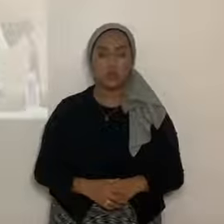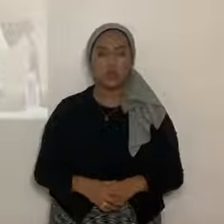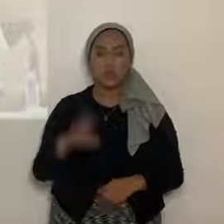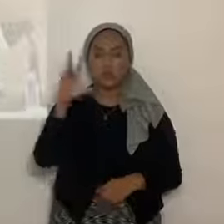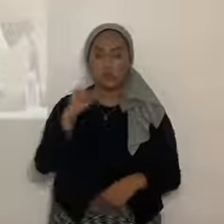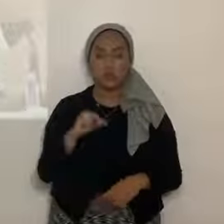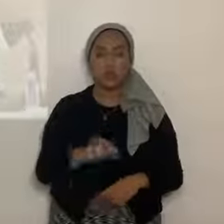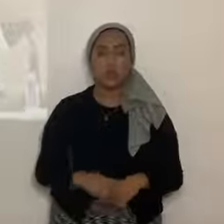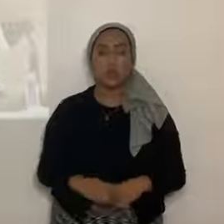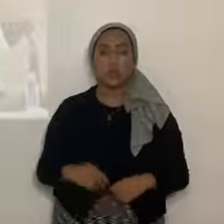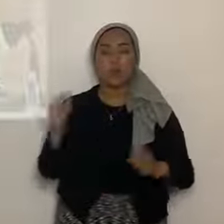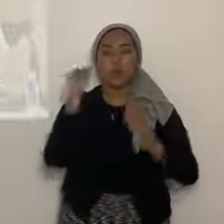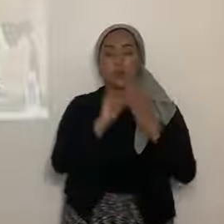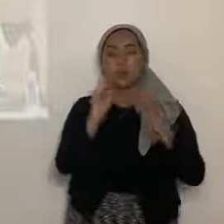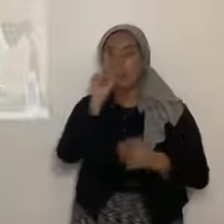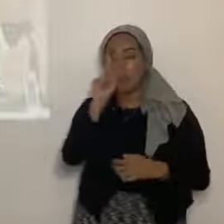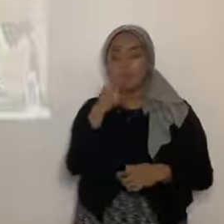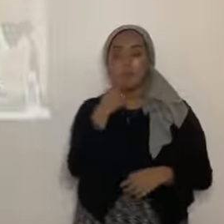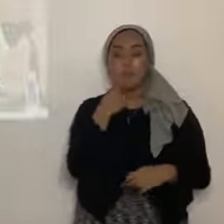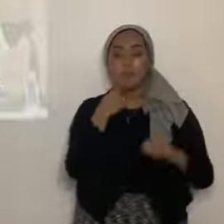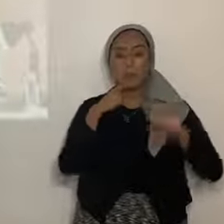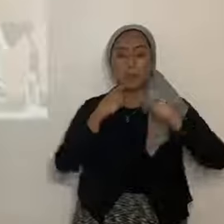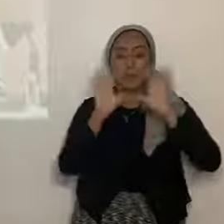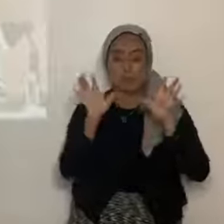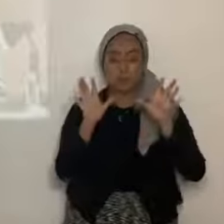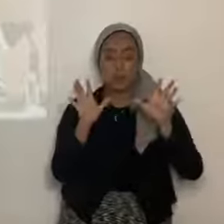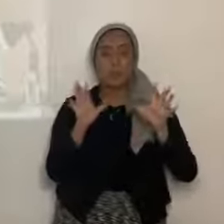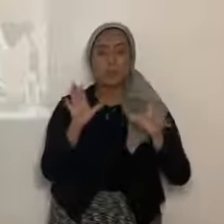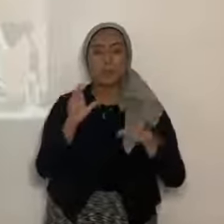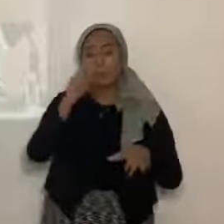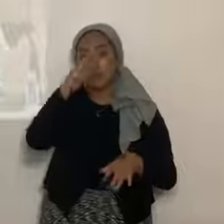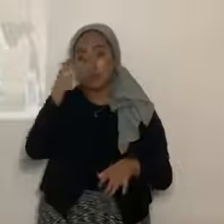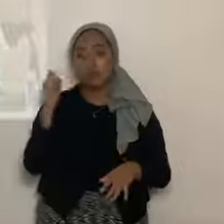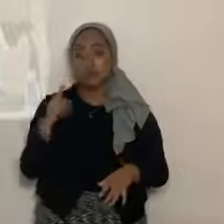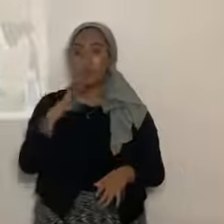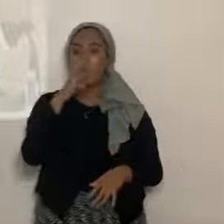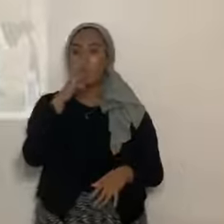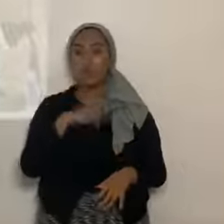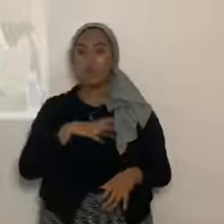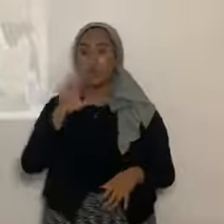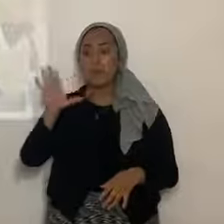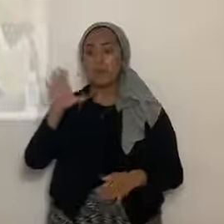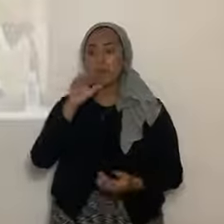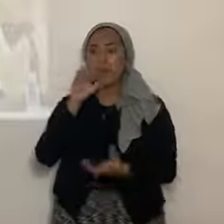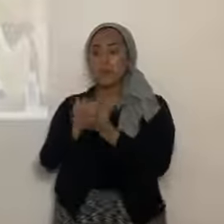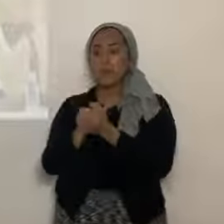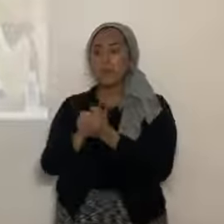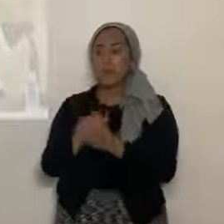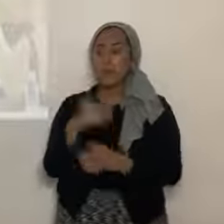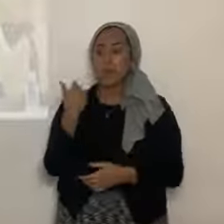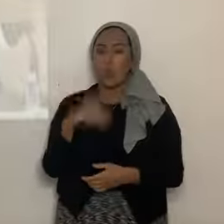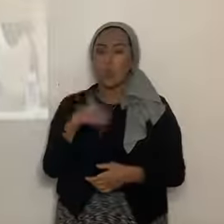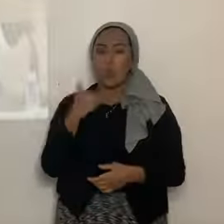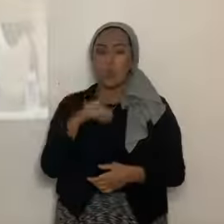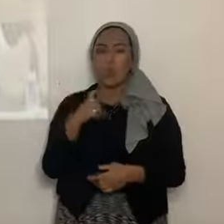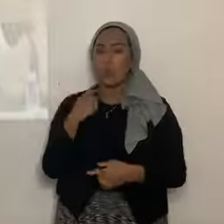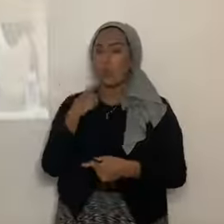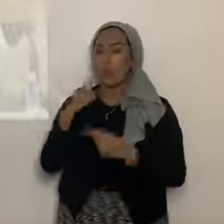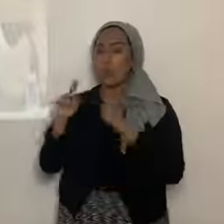No. El verso 1 dice claramente, a causa de la mujer cusita, pácatela, soltaron el veneno. Aquí